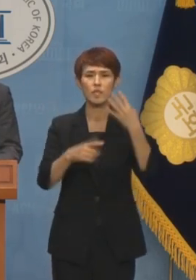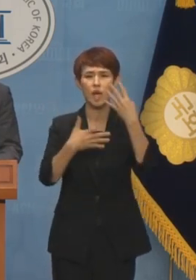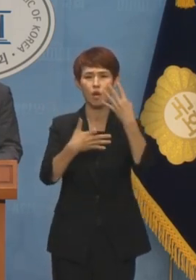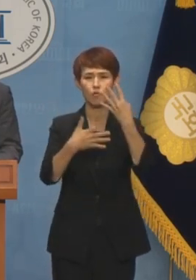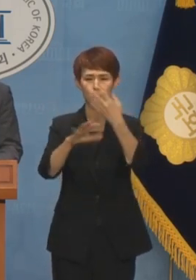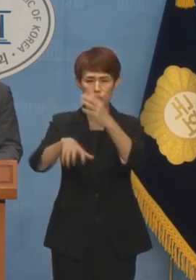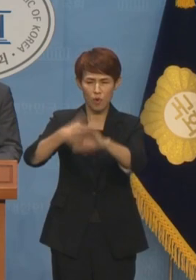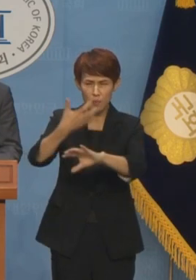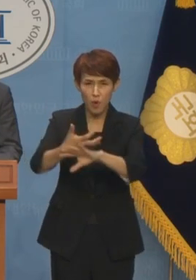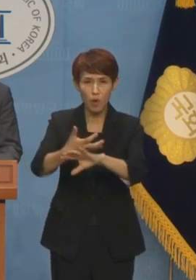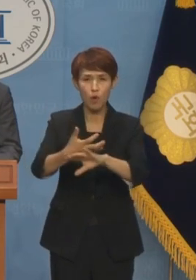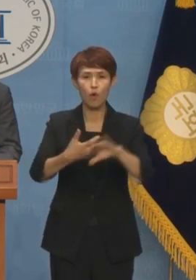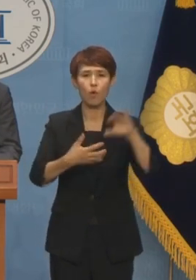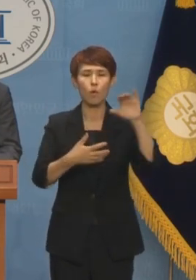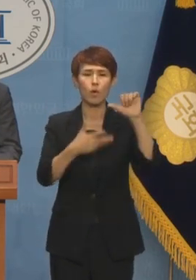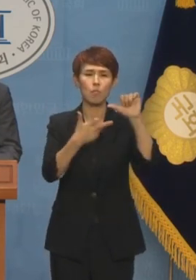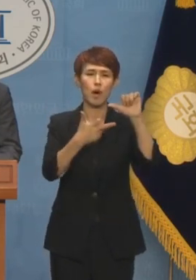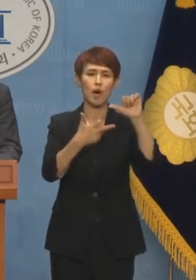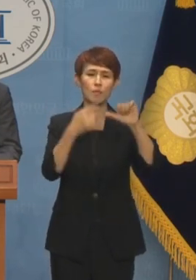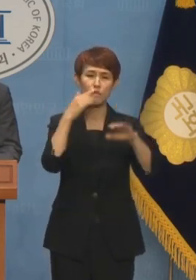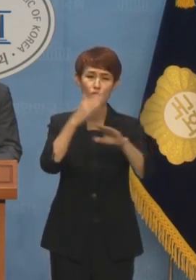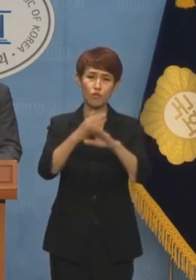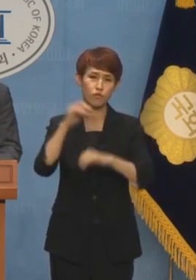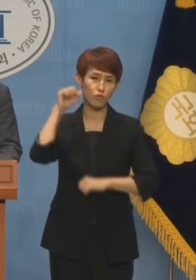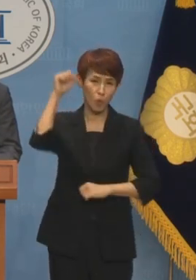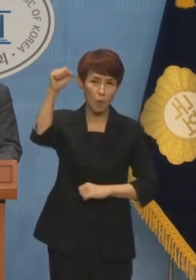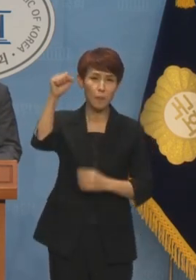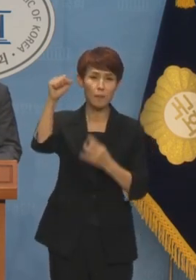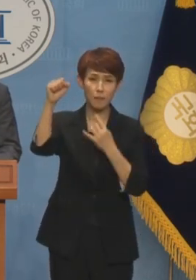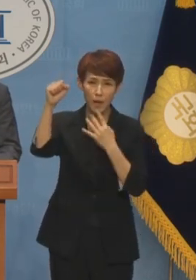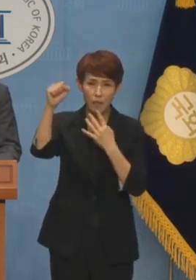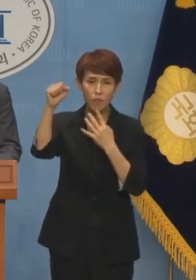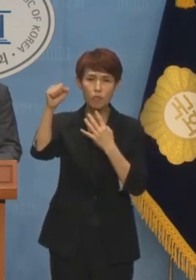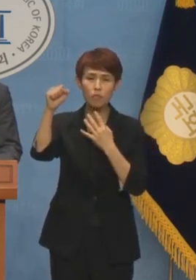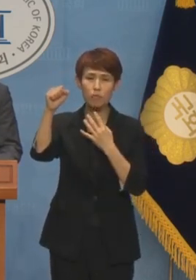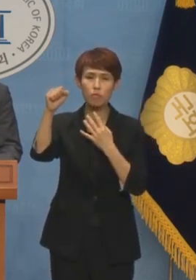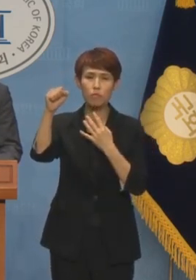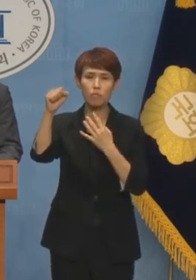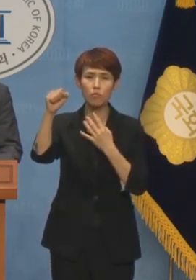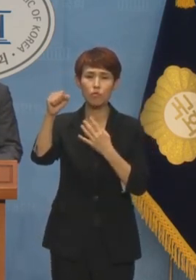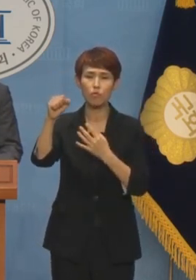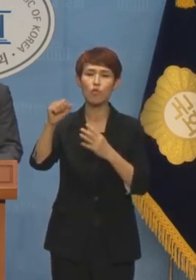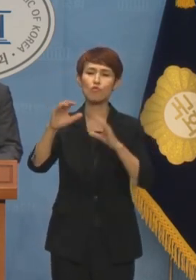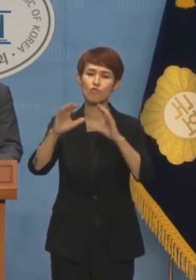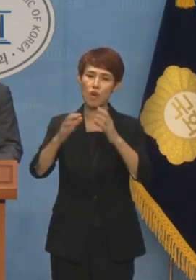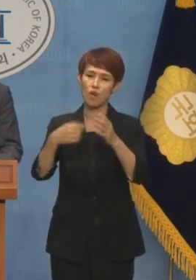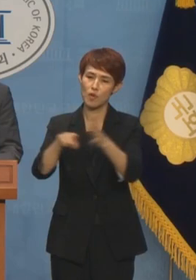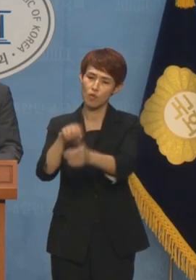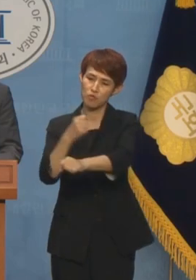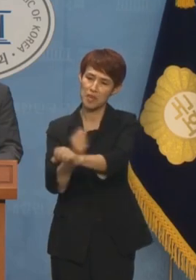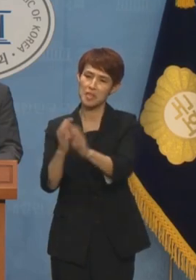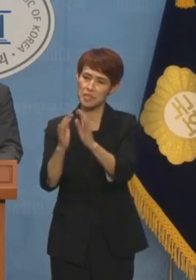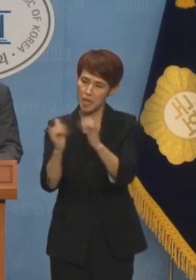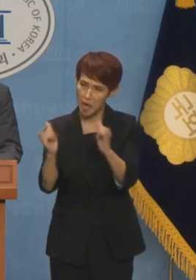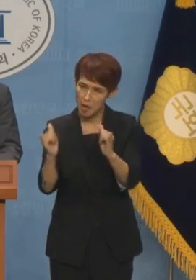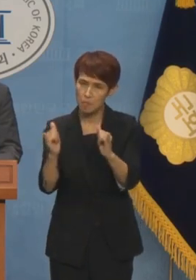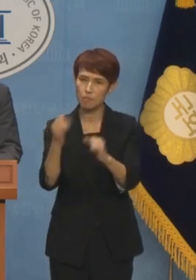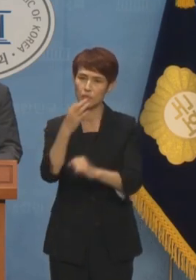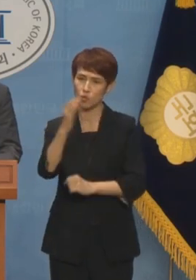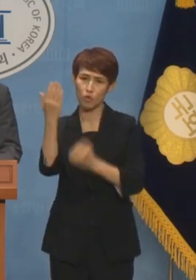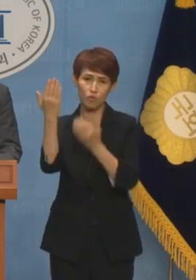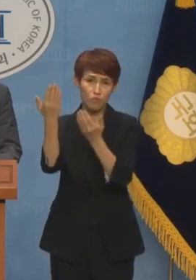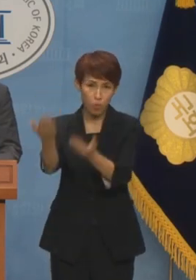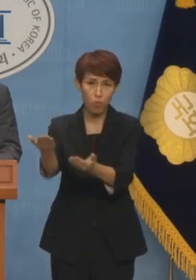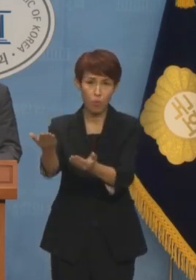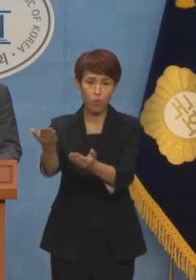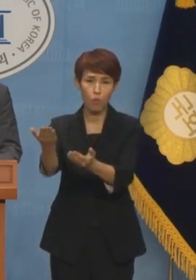혁명과 5.18 민주화 운동에 대해서만 관련자들을 국가유공자와 민주유공자로